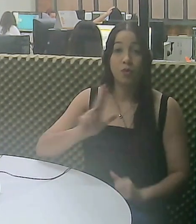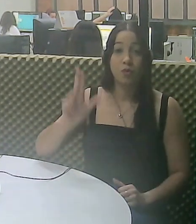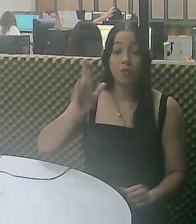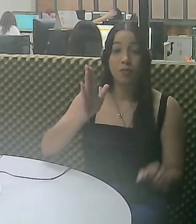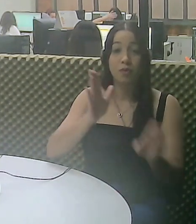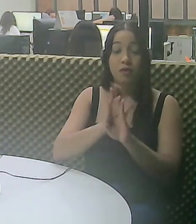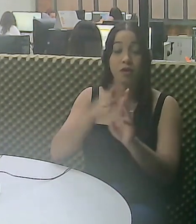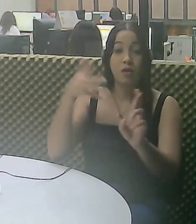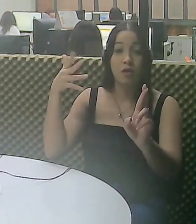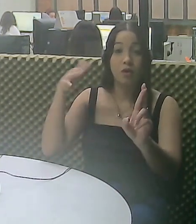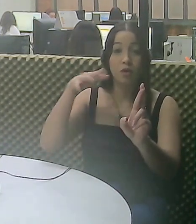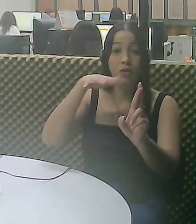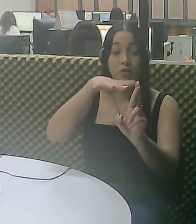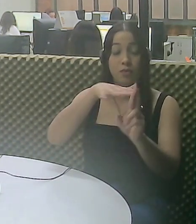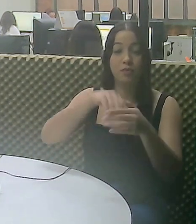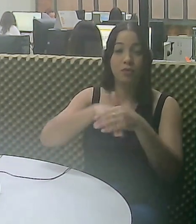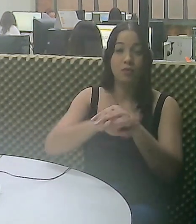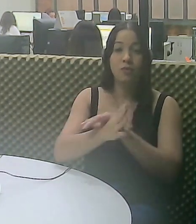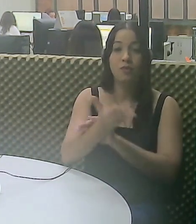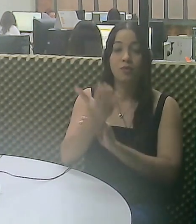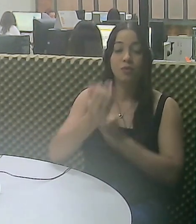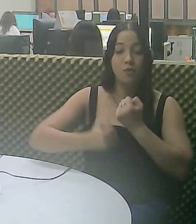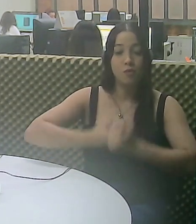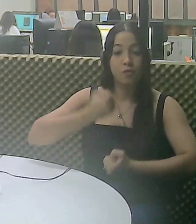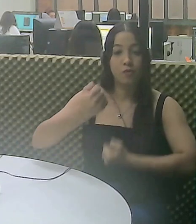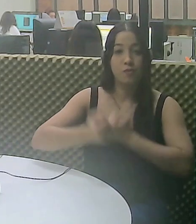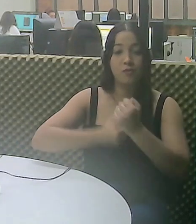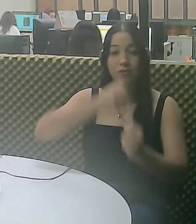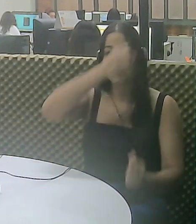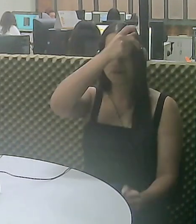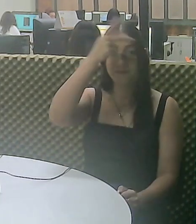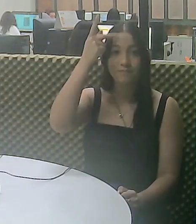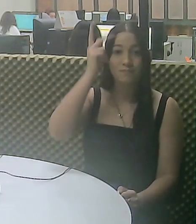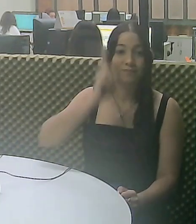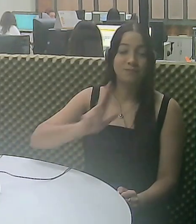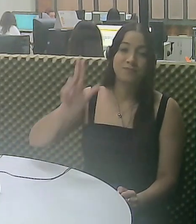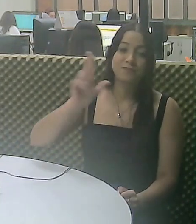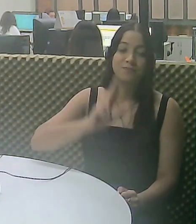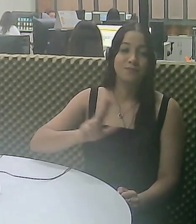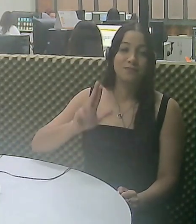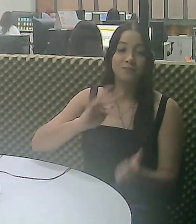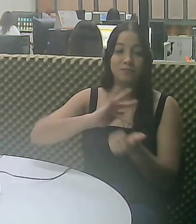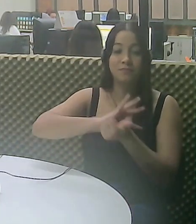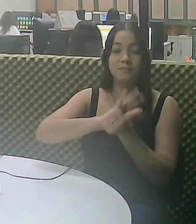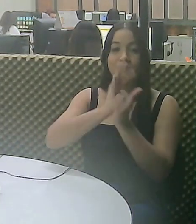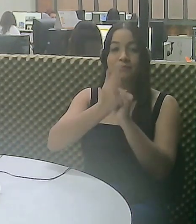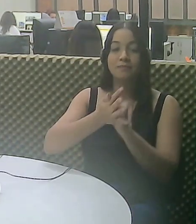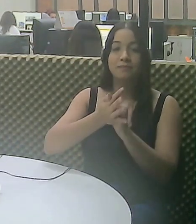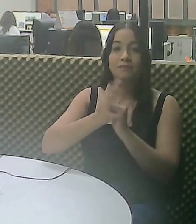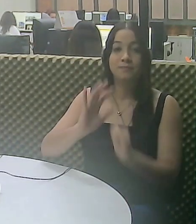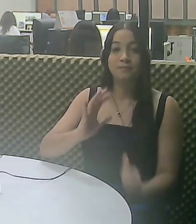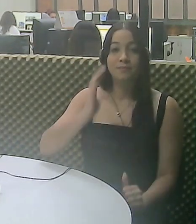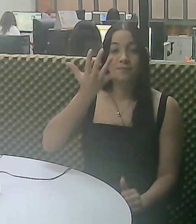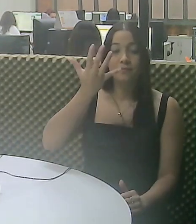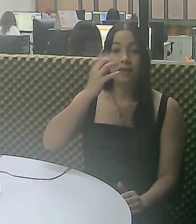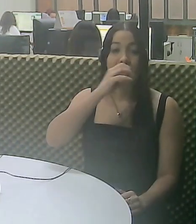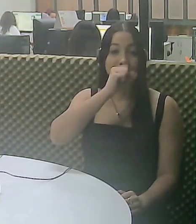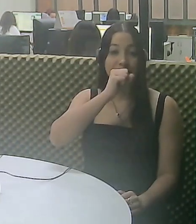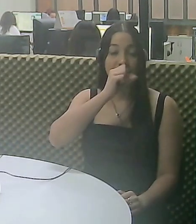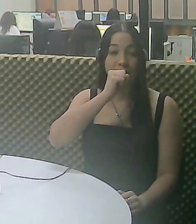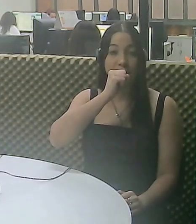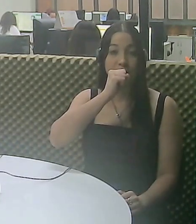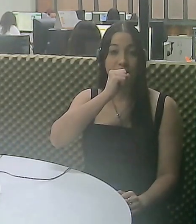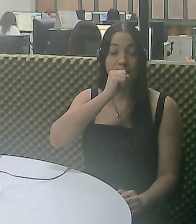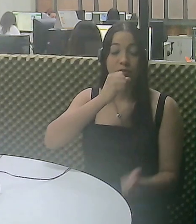Uberlândia Romaria. A tradicional corrida organizada pela Prefeitura de Uberlândia por meio da FUTEL aconteceu no último sábado